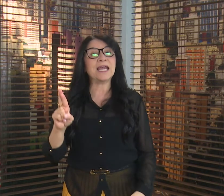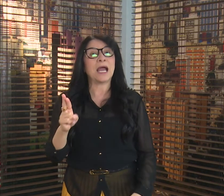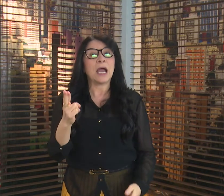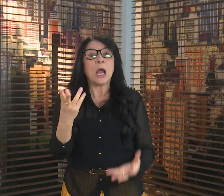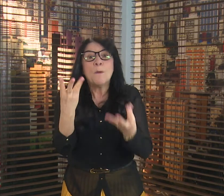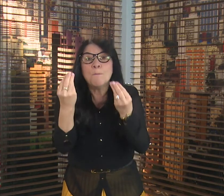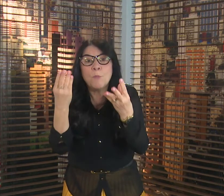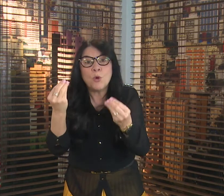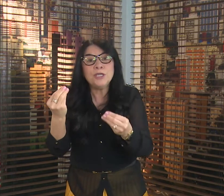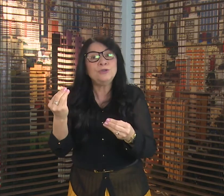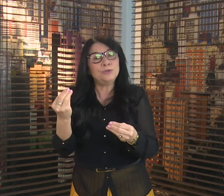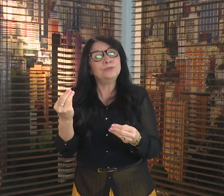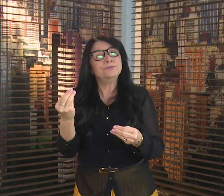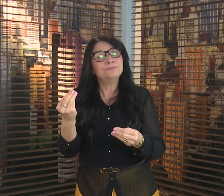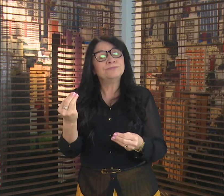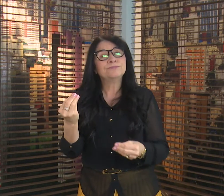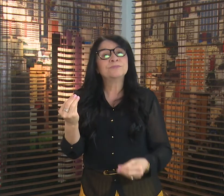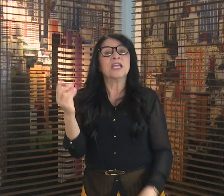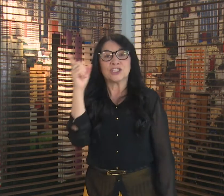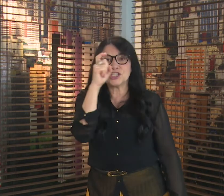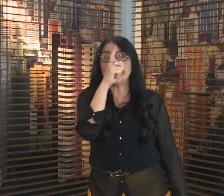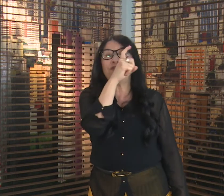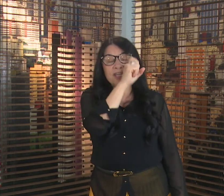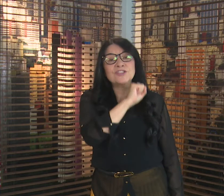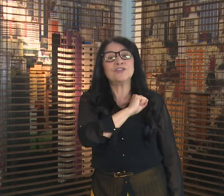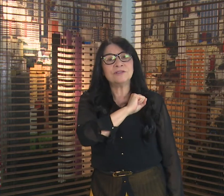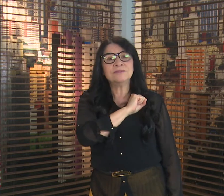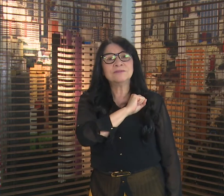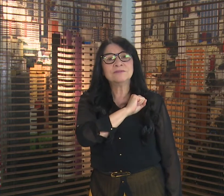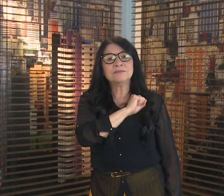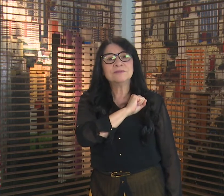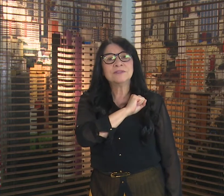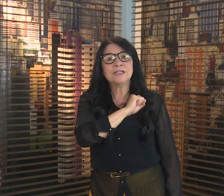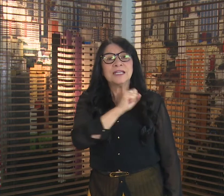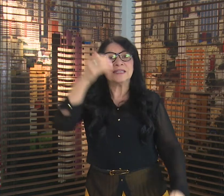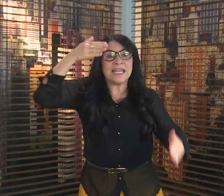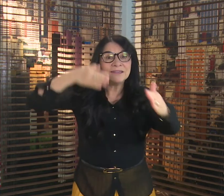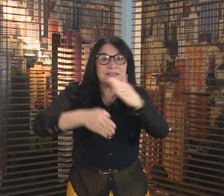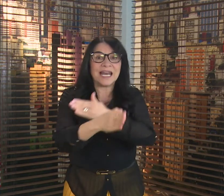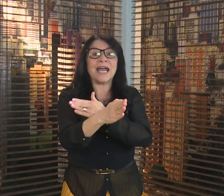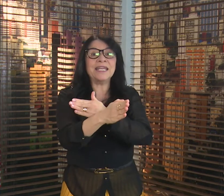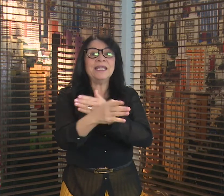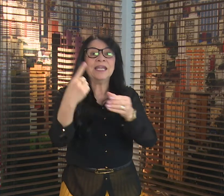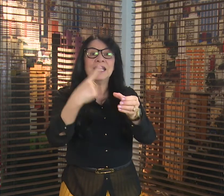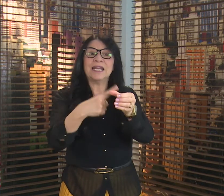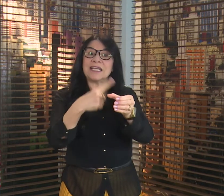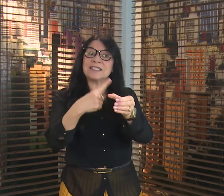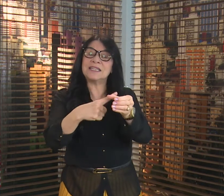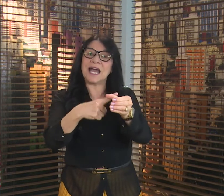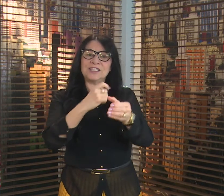seria muito difícil de entrarem na cidade